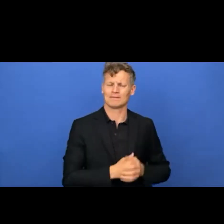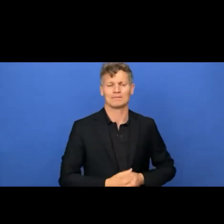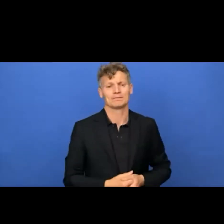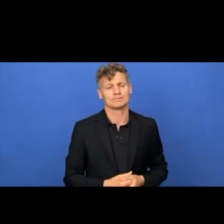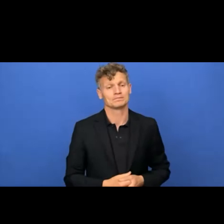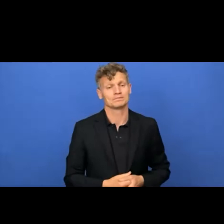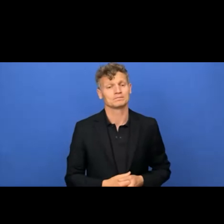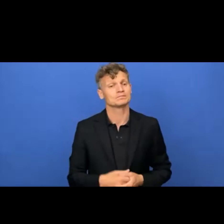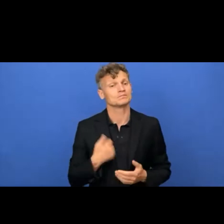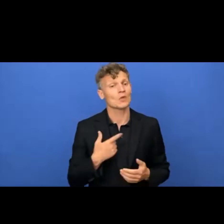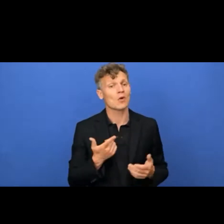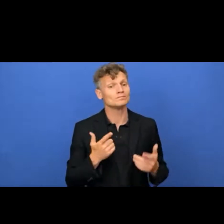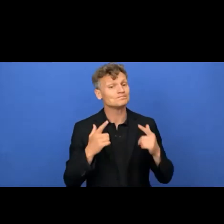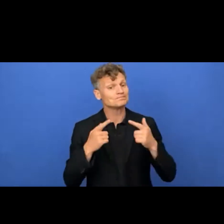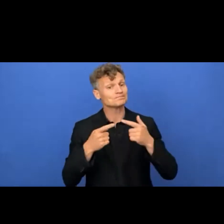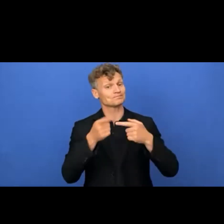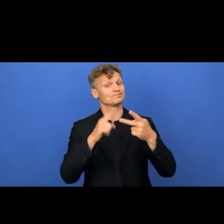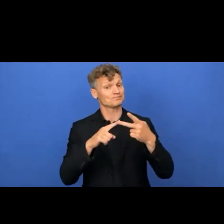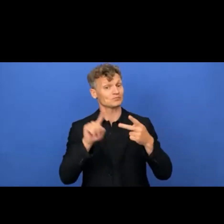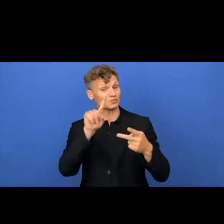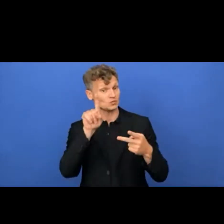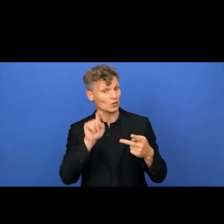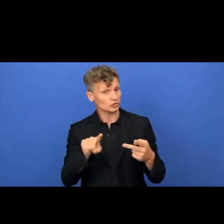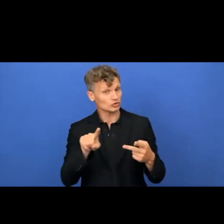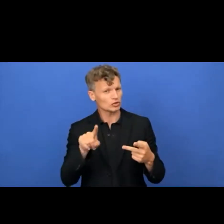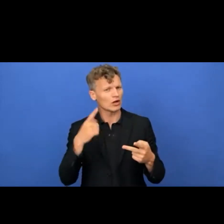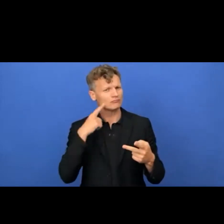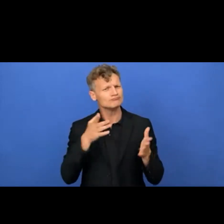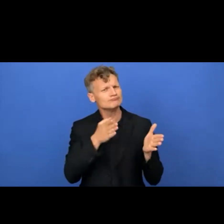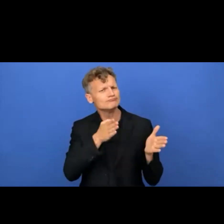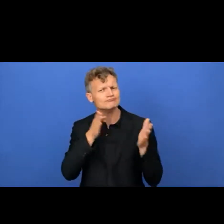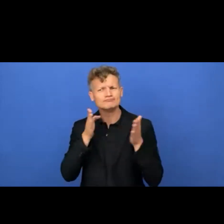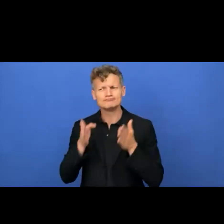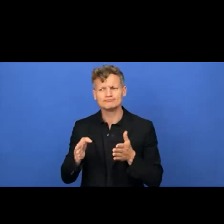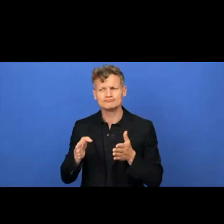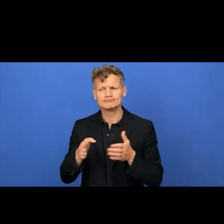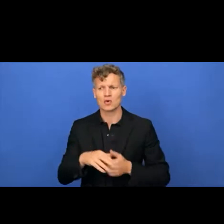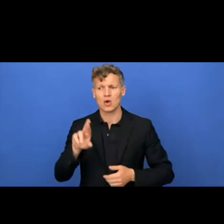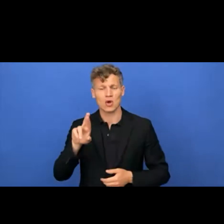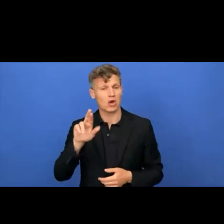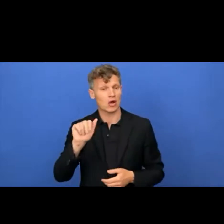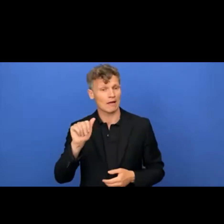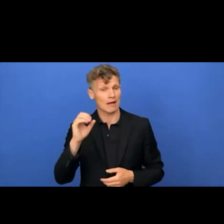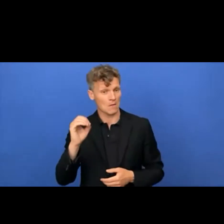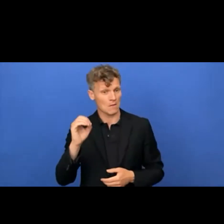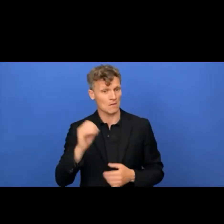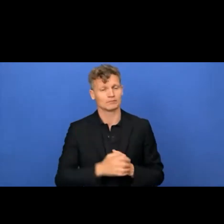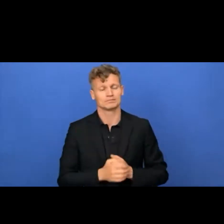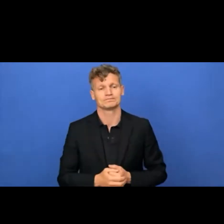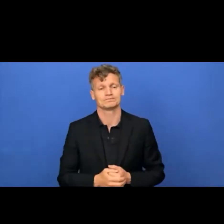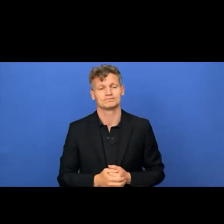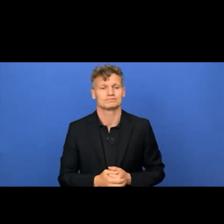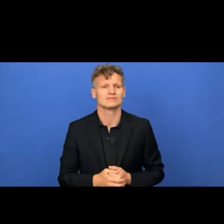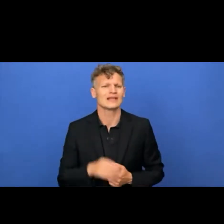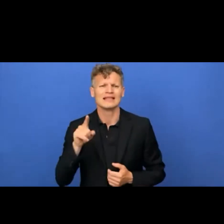avancés. Passons désormais à une autre question à nouveau pour la professeure Rao et qui concerne